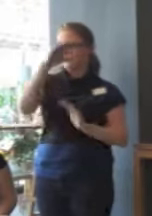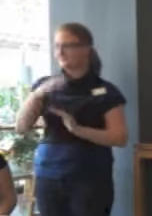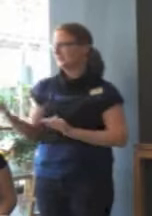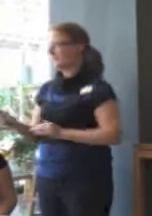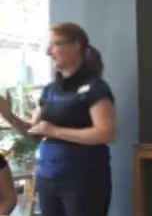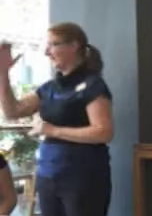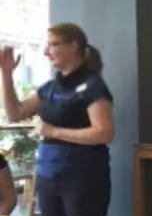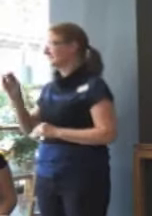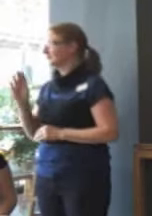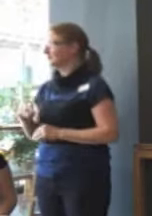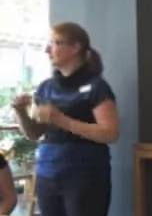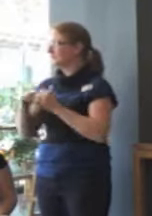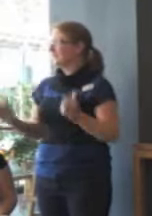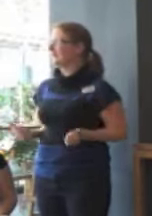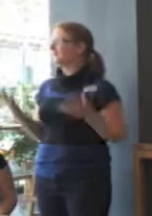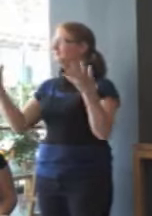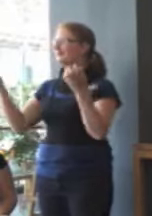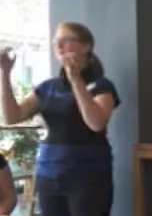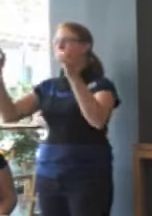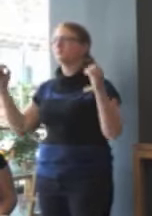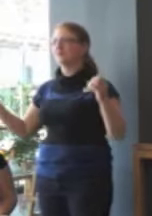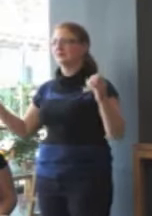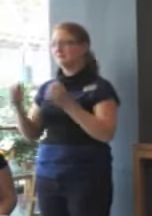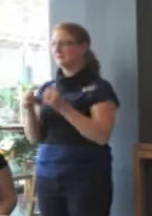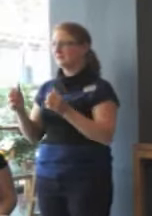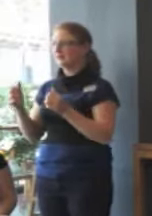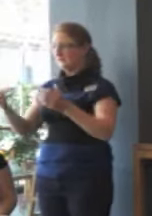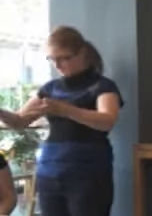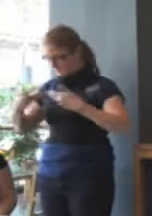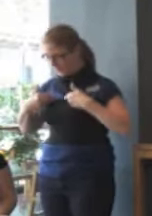prisskillnaden 50% och ändå får man ut samma sak.